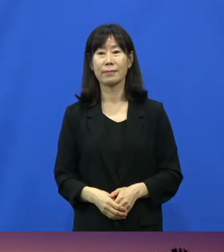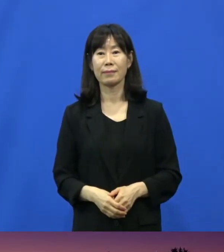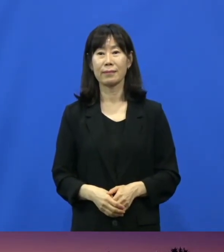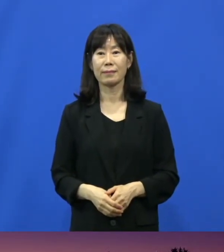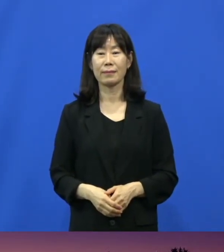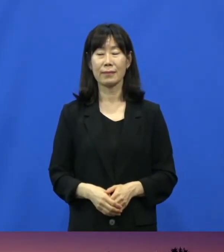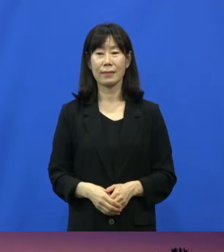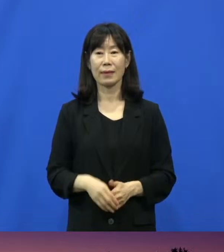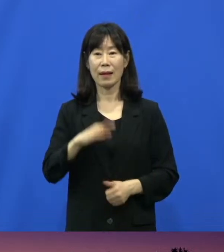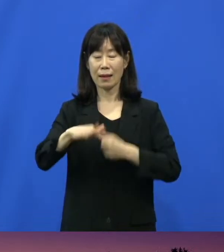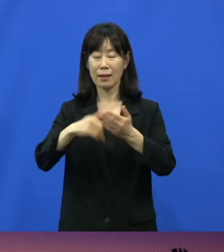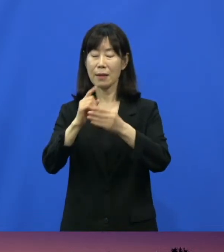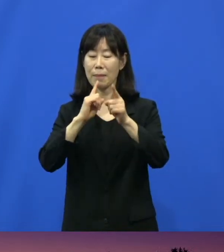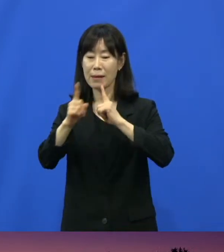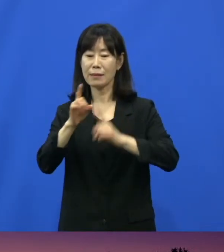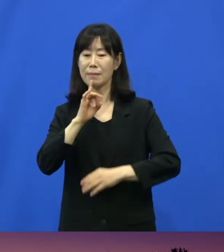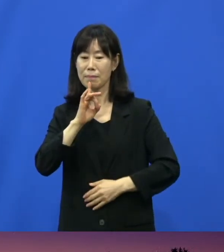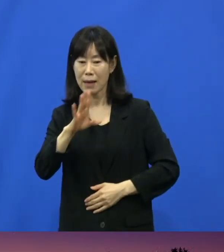없다.